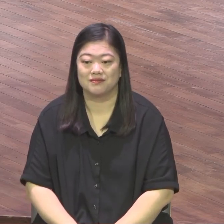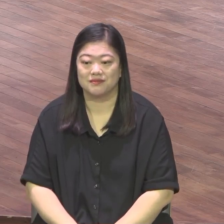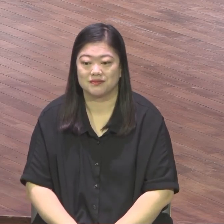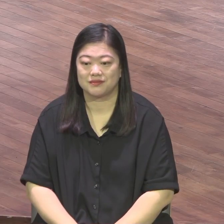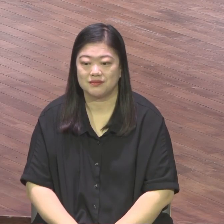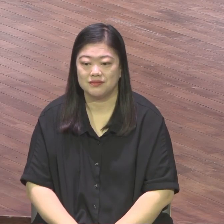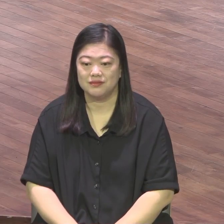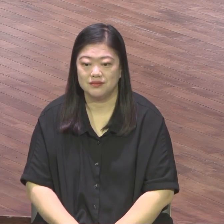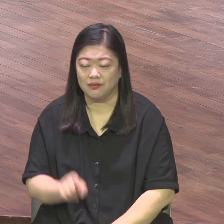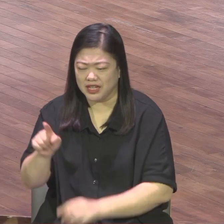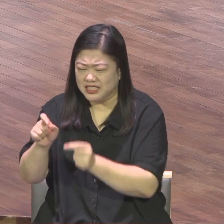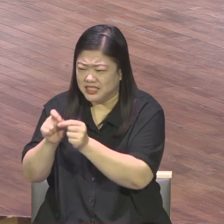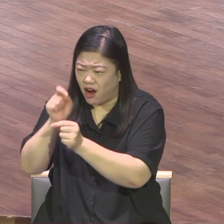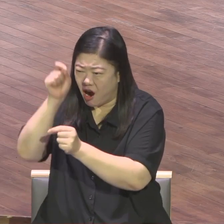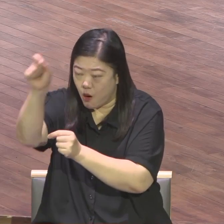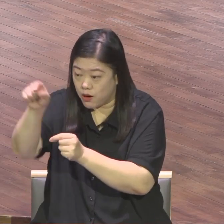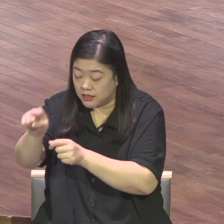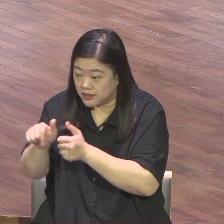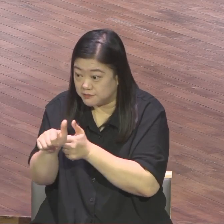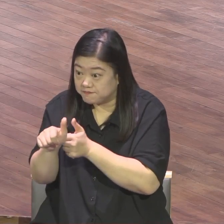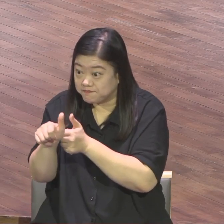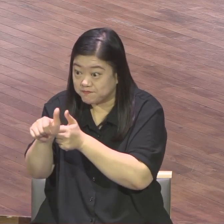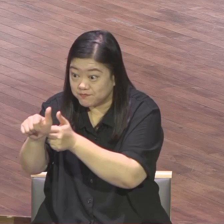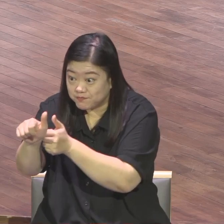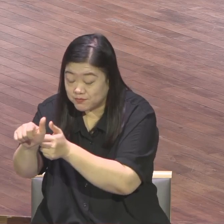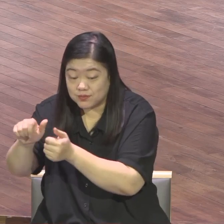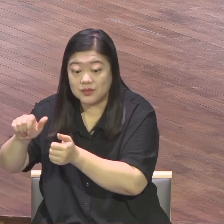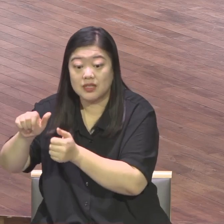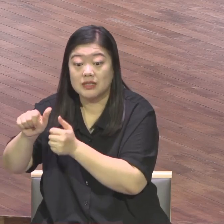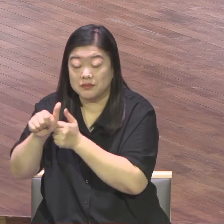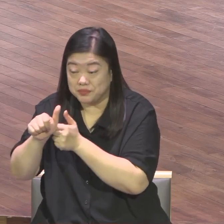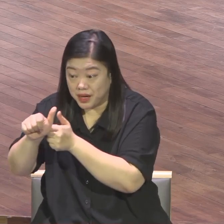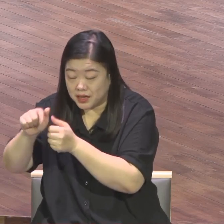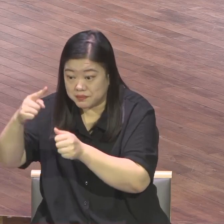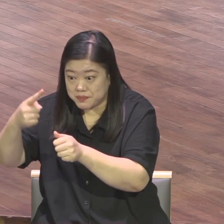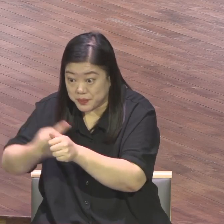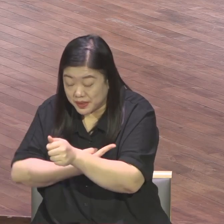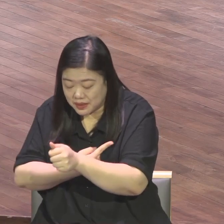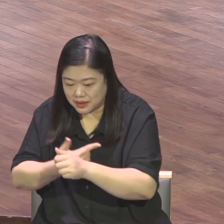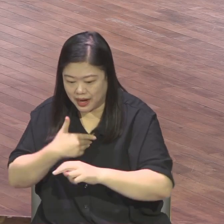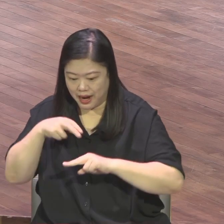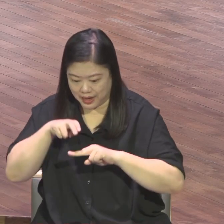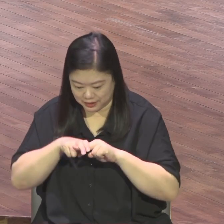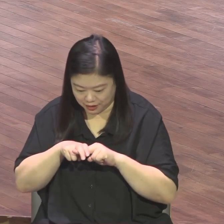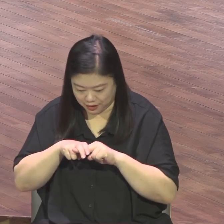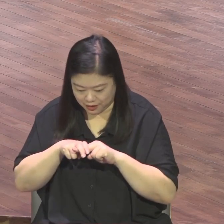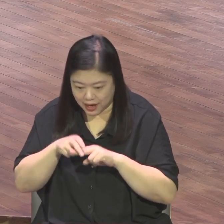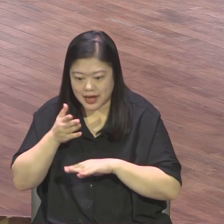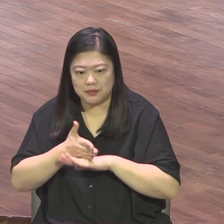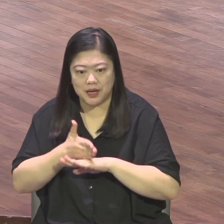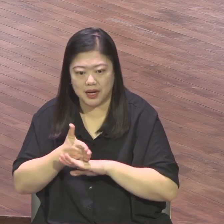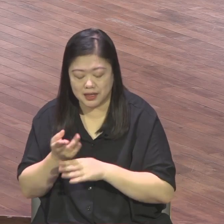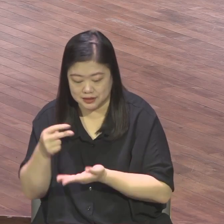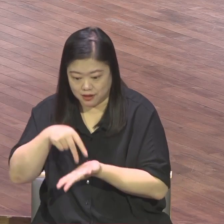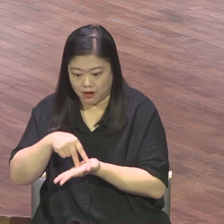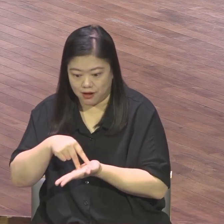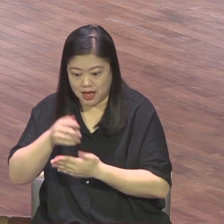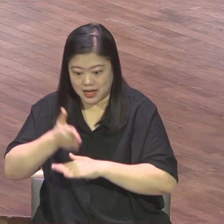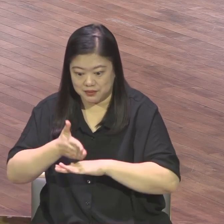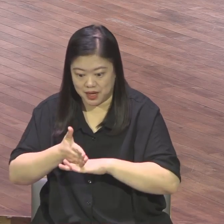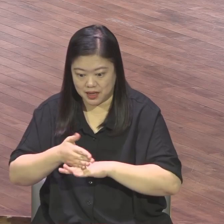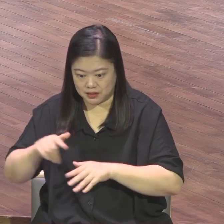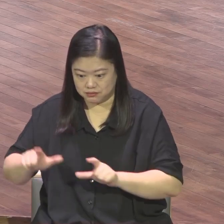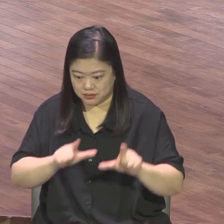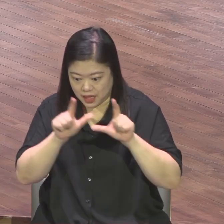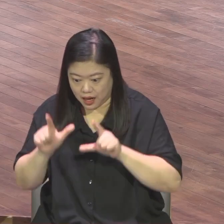이런 삶을 사는 사람들은요, 앉는 것도 일어나는 것도 머리칼도 다 세심해서 하나하나가 전부 다 영혼